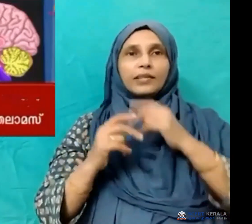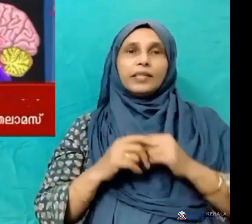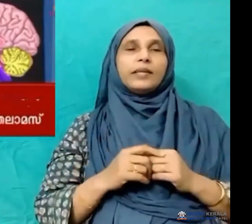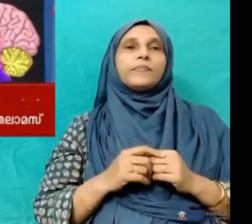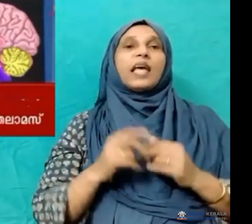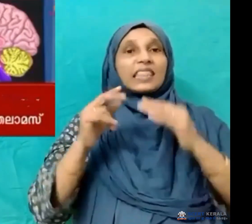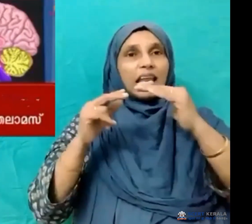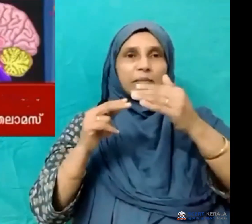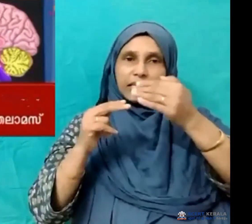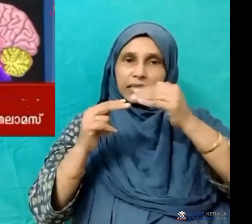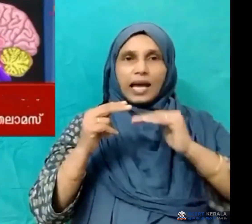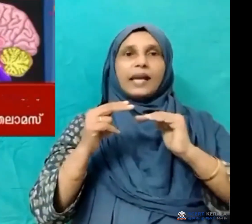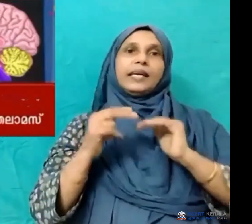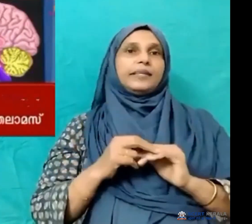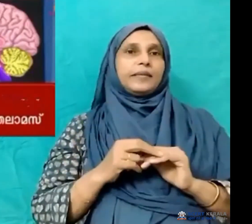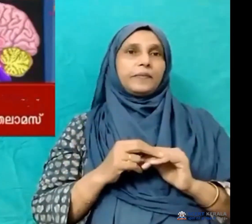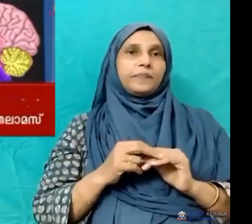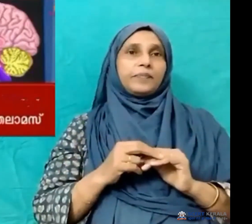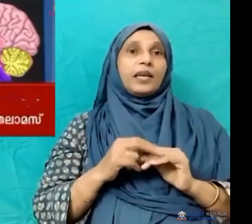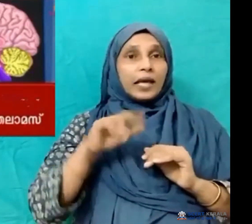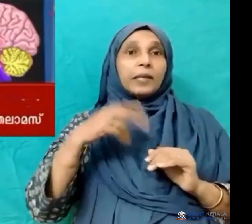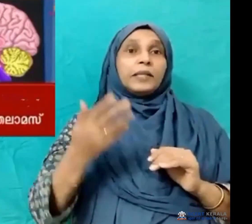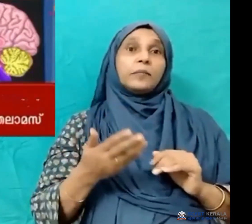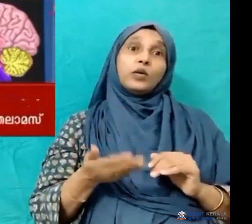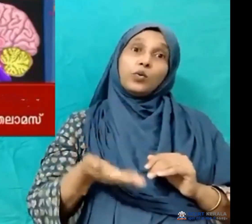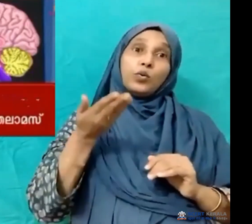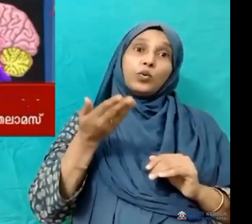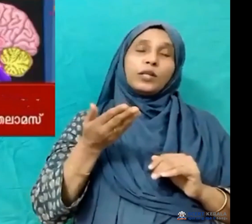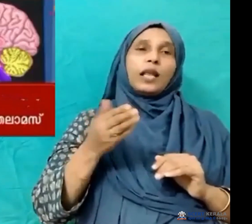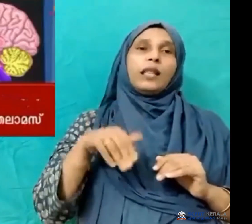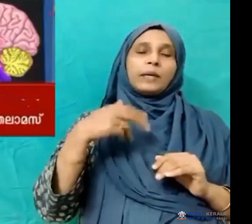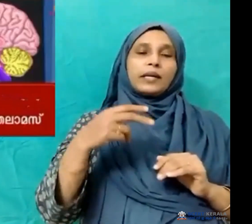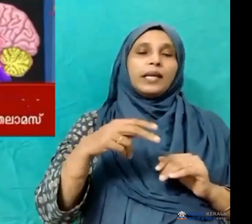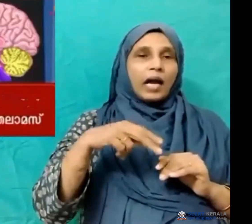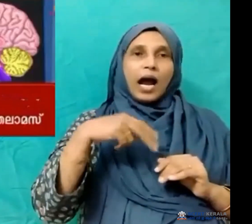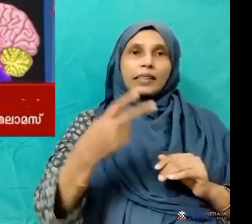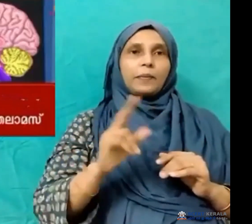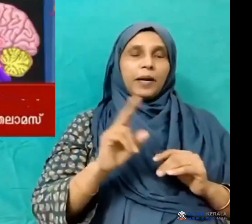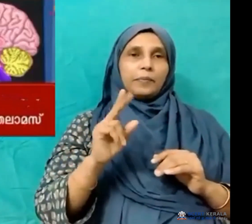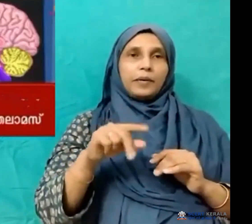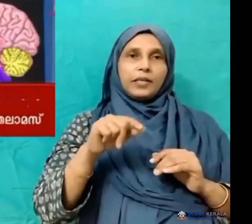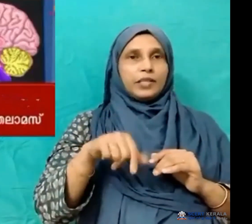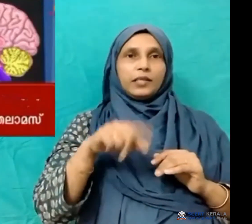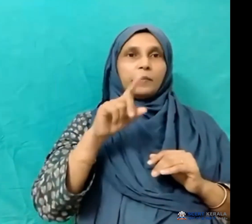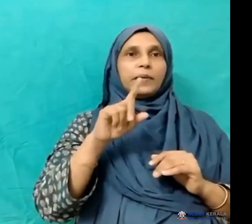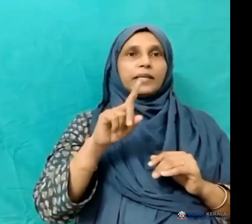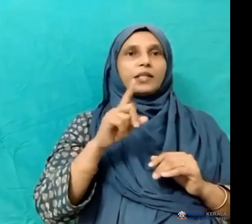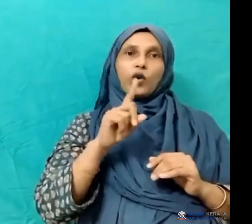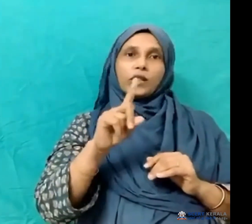കാണുന്നത്, തലാമസിന്റെ താഴെ. അതിനെ പറ്റി നമുക്ക് കൂടുതൽ നമുക്ക് അടുത്ത പാഠം, ഇപ്പൊ ഇത് നമ്മൾ പഠിക്കുന്നത്